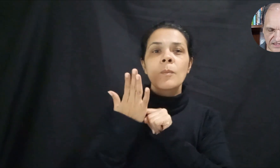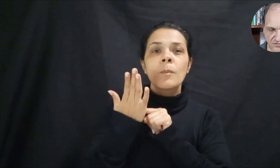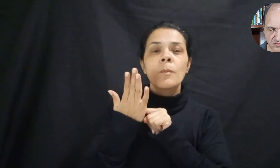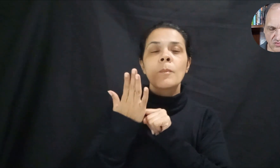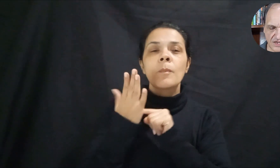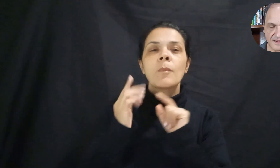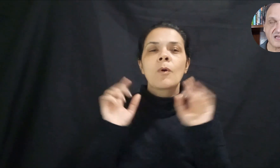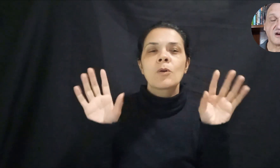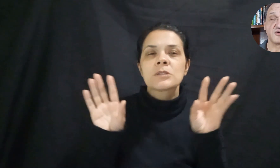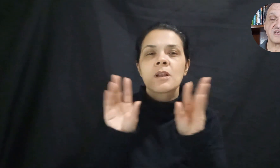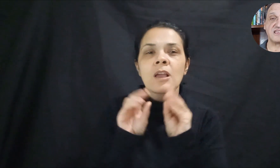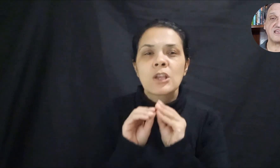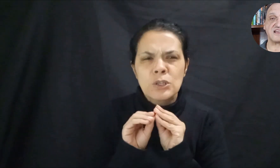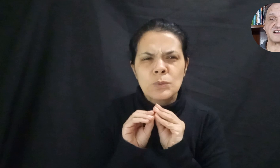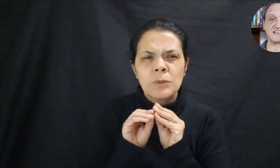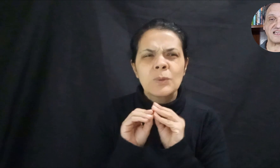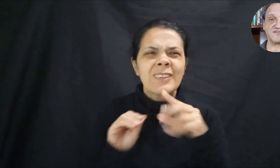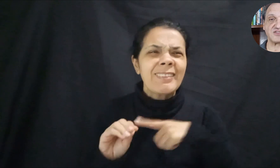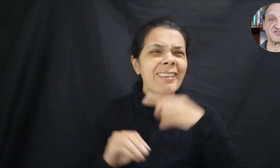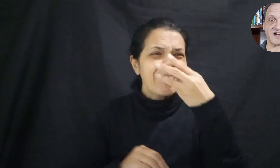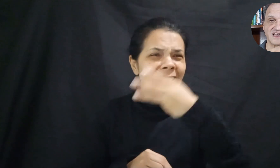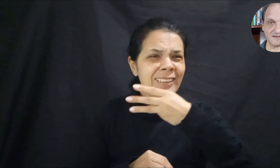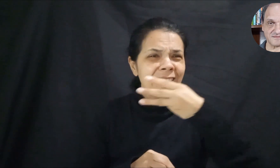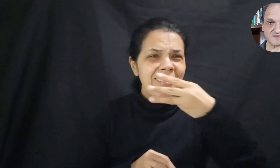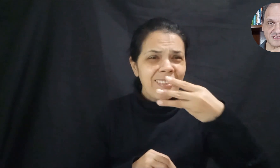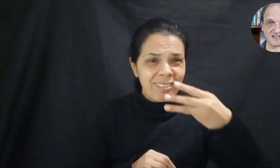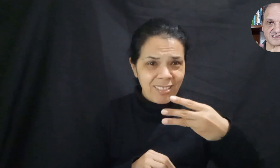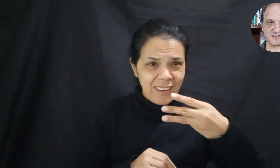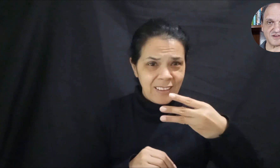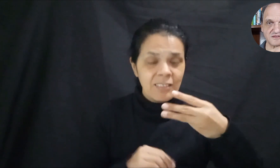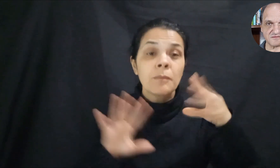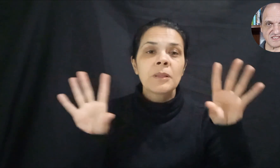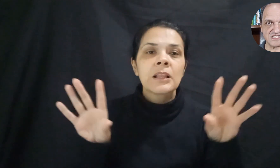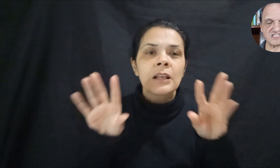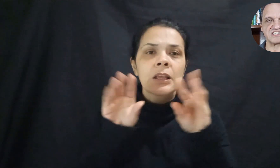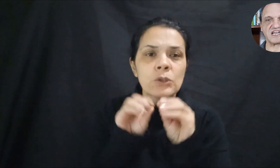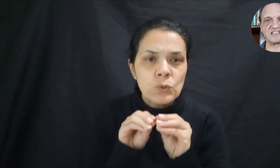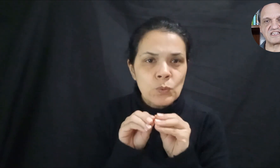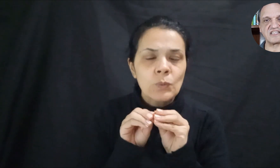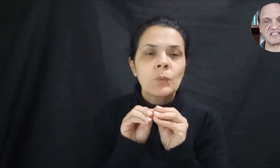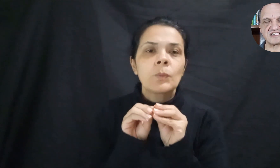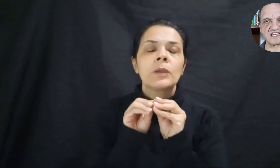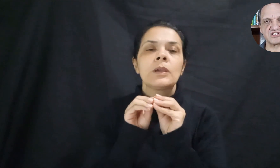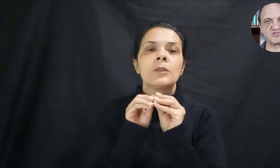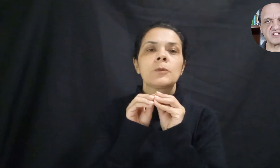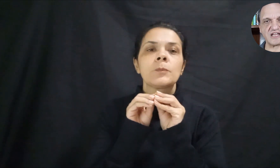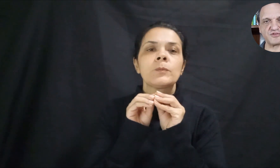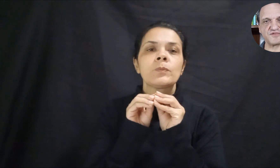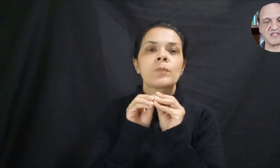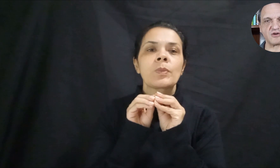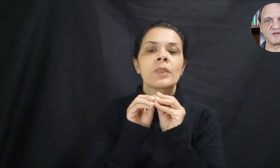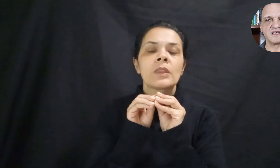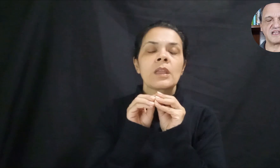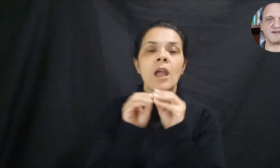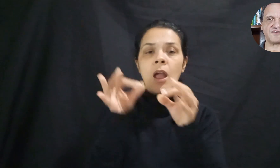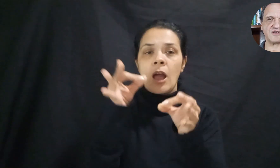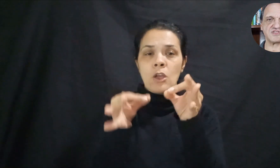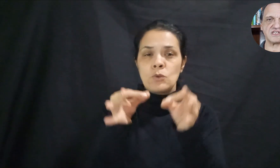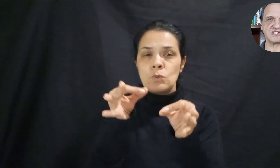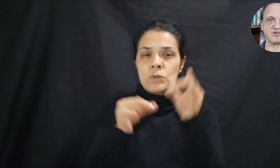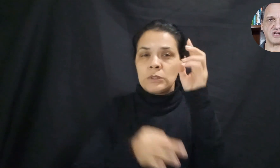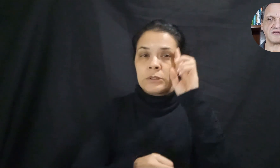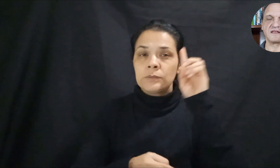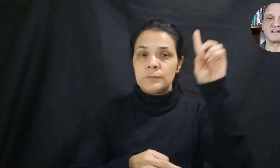Penal da Vida Futura, o que Kardec vai nos falar? Né? Kardec vai sintetizar em 33 artigos e lá no final ele vai